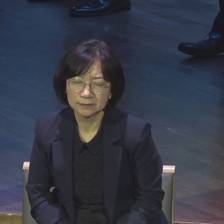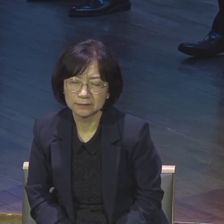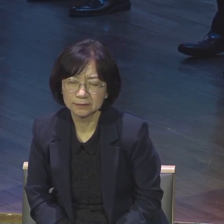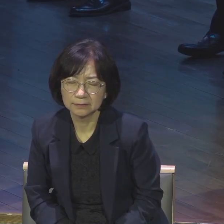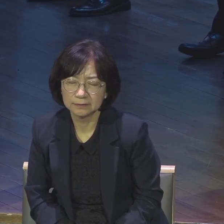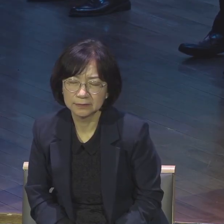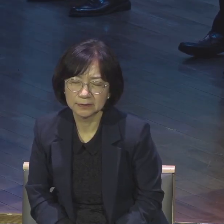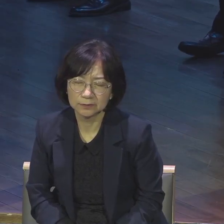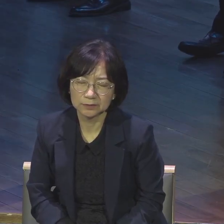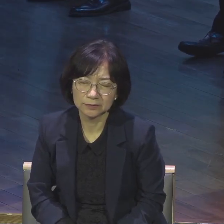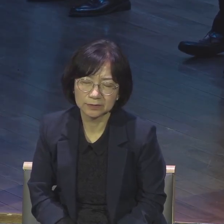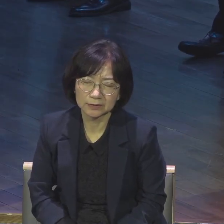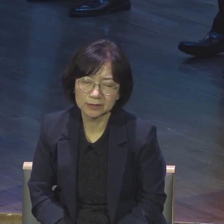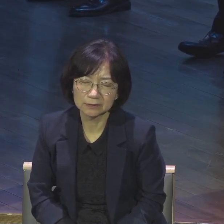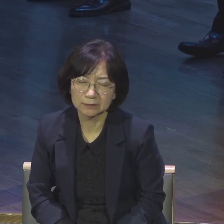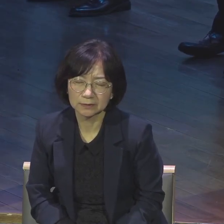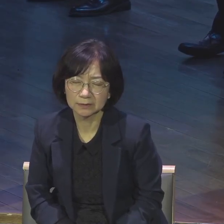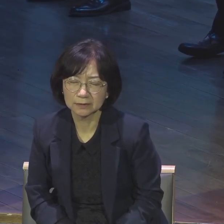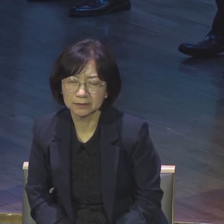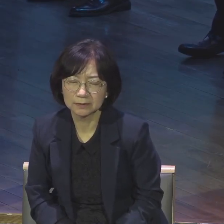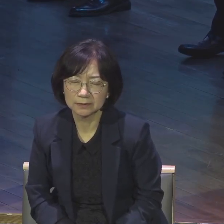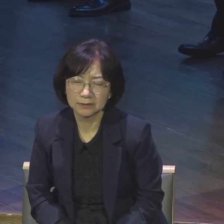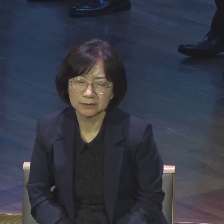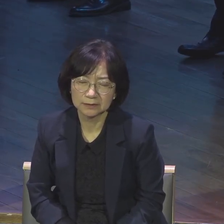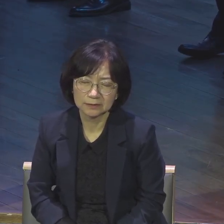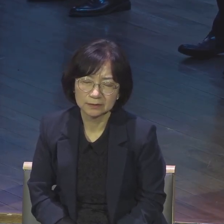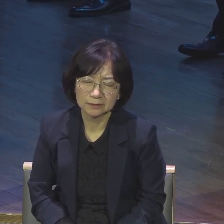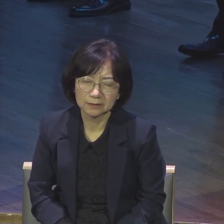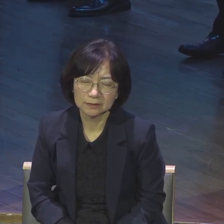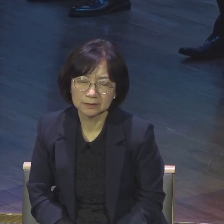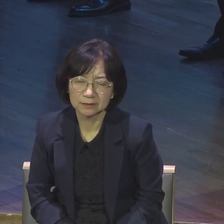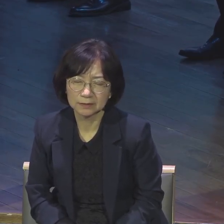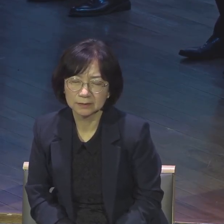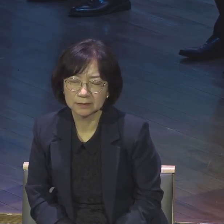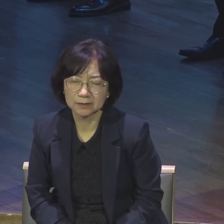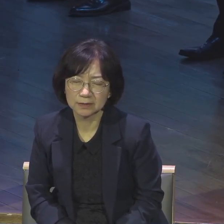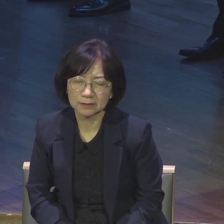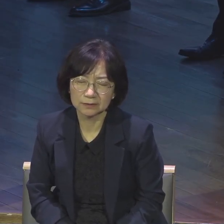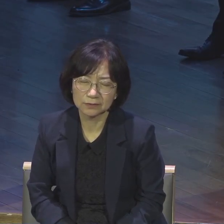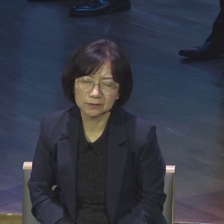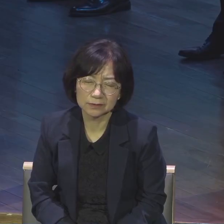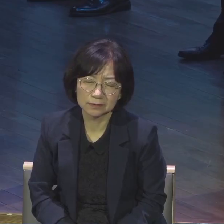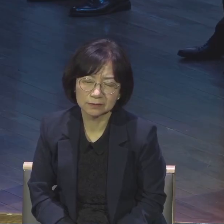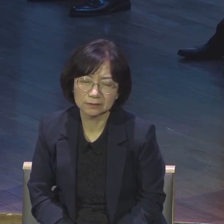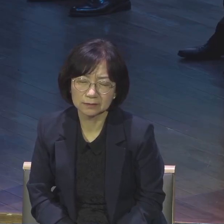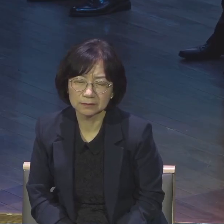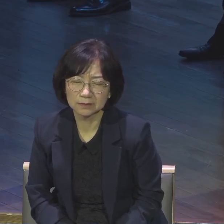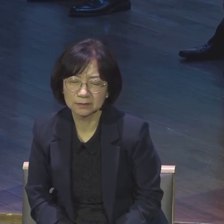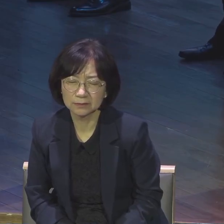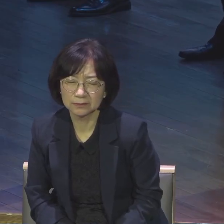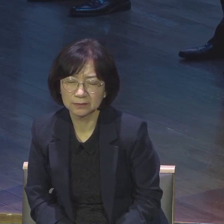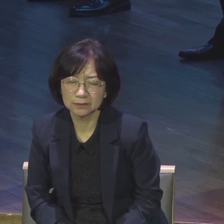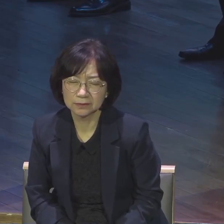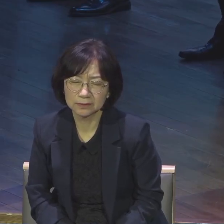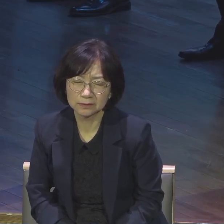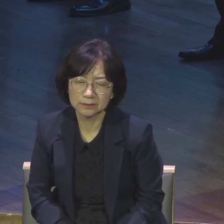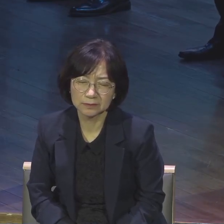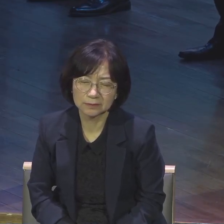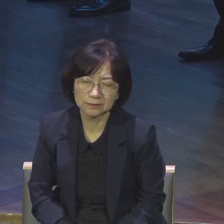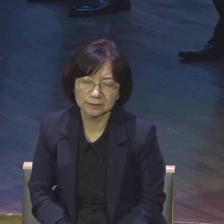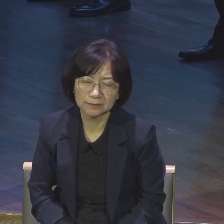하여 주시옵소서. 그래서 반드시 하나님 같은 것 참되나 보기 시작하여 주게 하시며 새로운 힘을